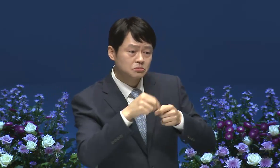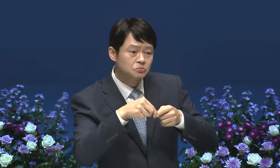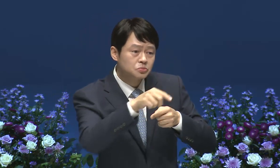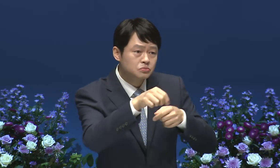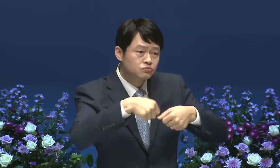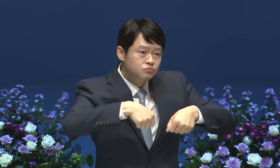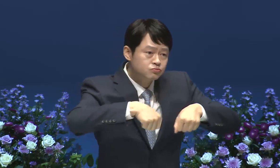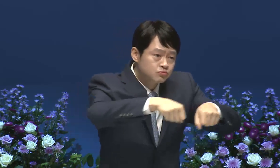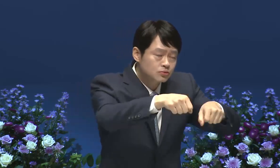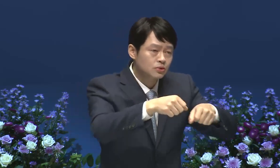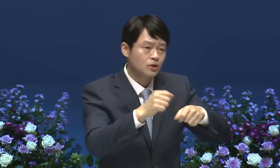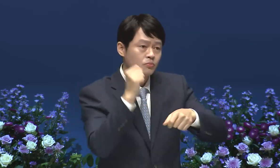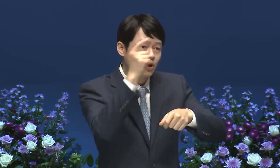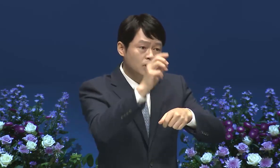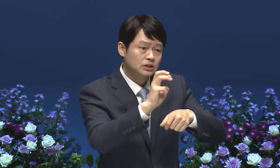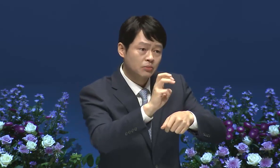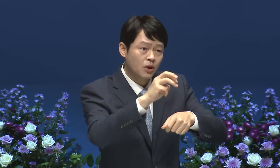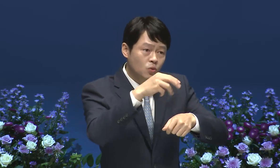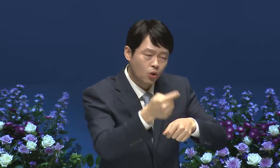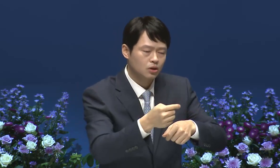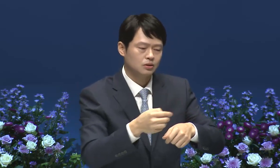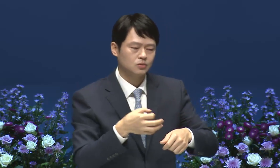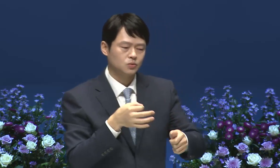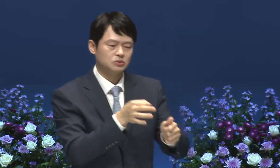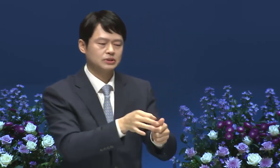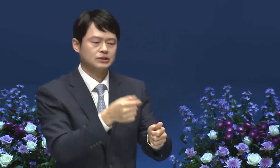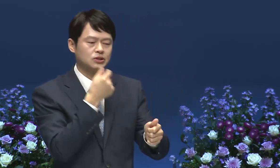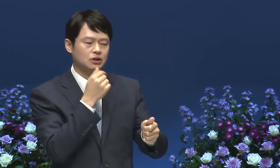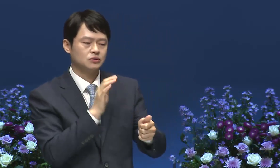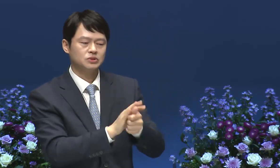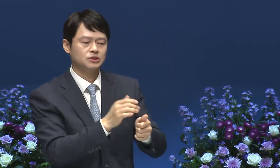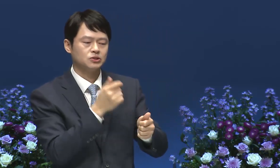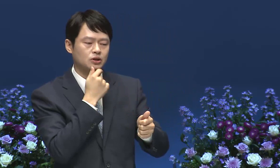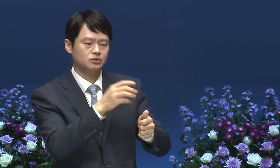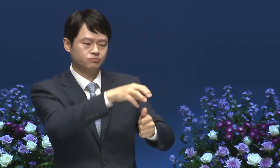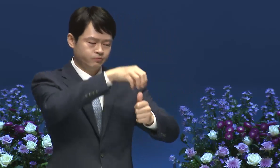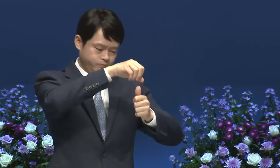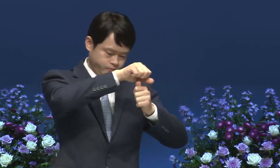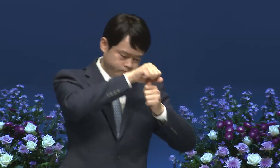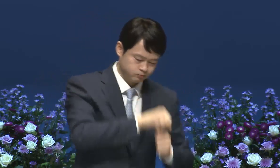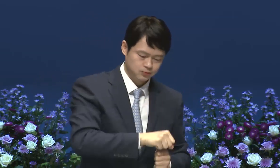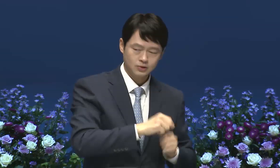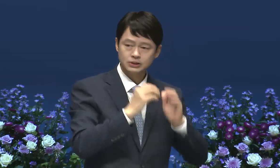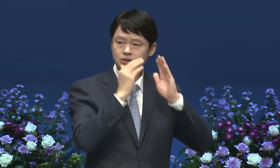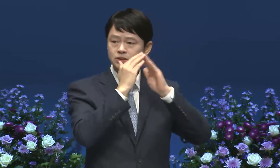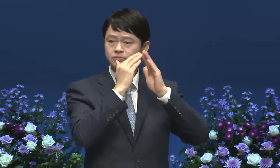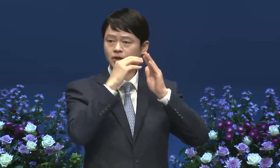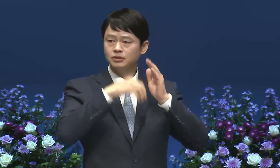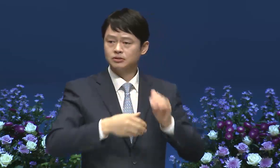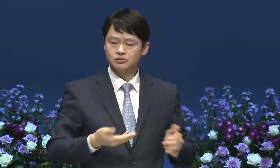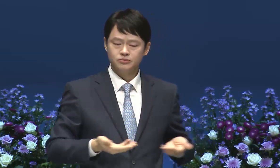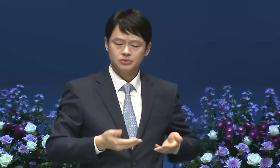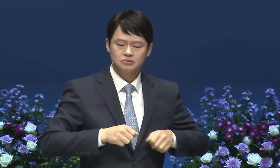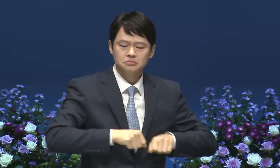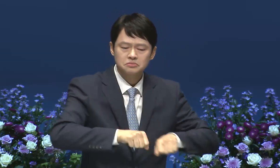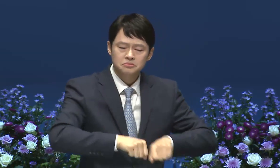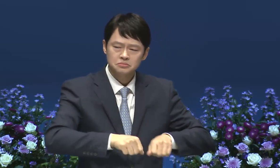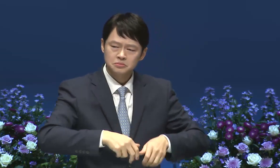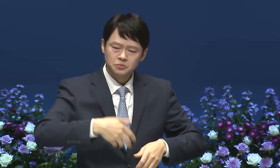멀리, 농학교가 굉장히 멀리 있기 때문에 그 자녀를 오히려 학교에 보내지 않고 교육을 시키지 않고 오히려